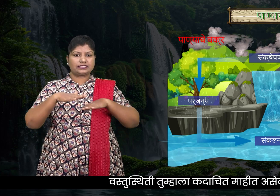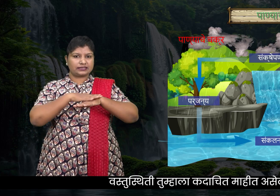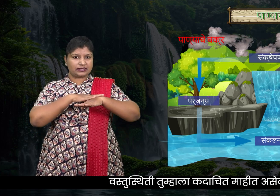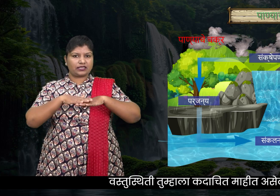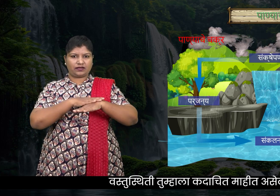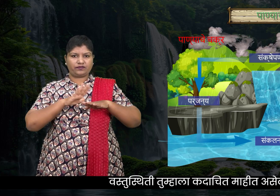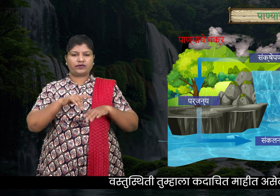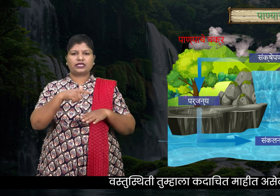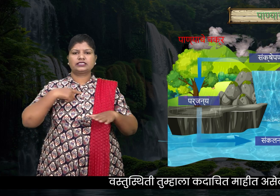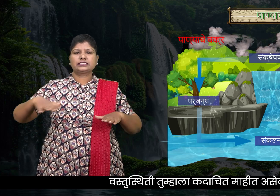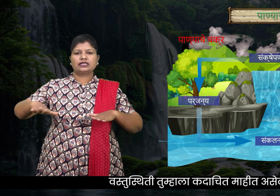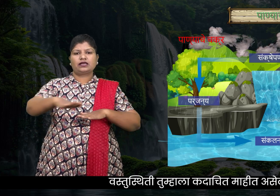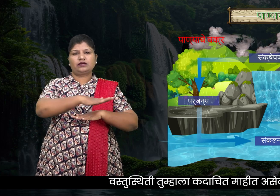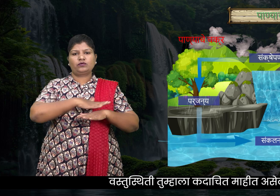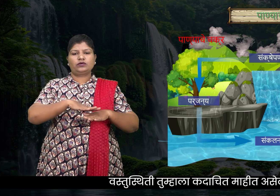असेल.